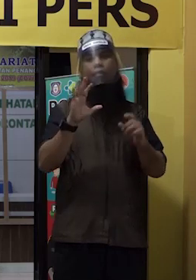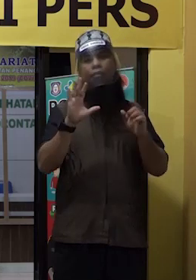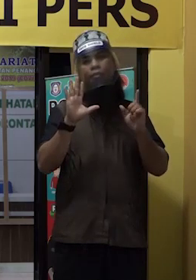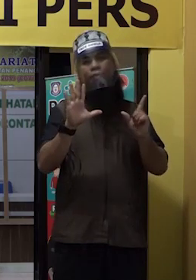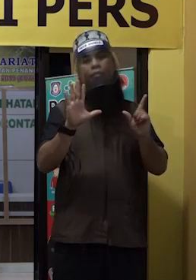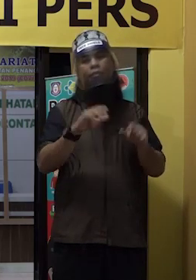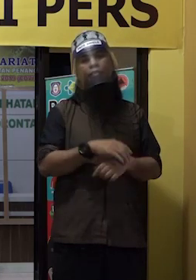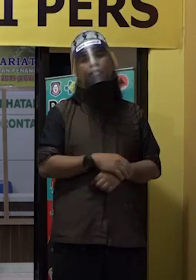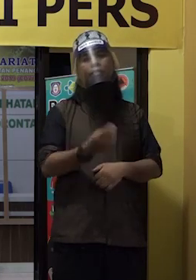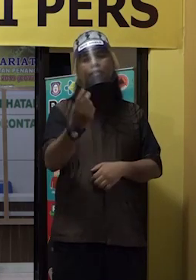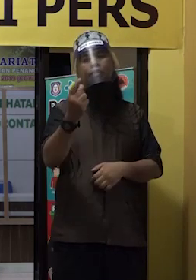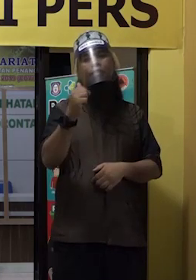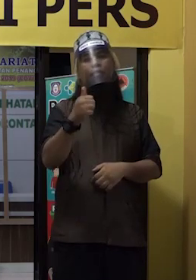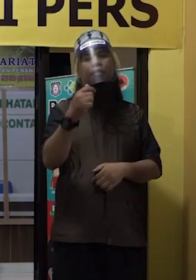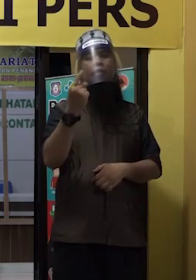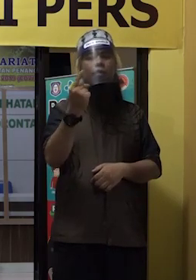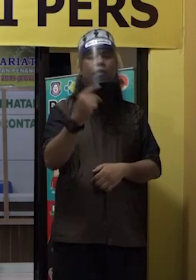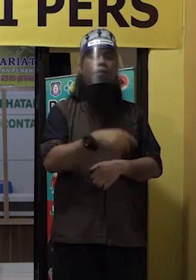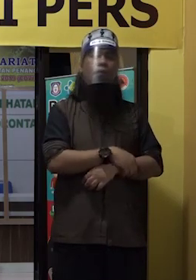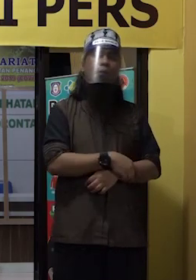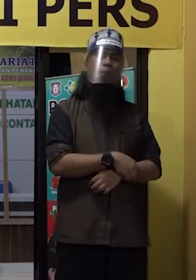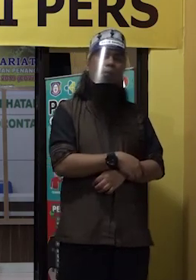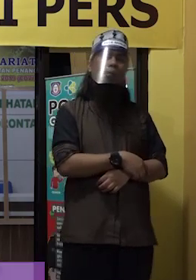237 RAK,